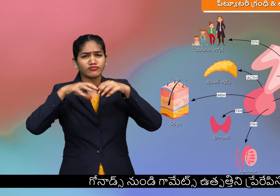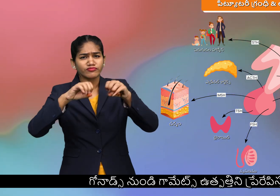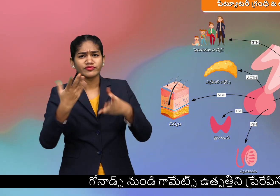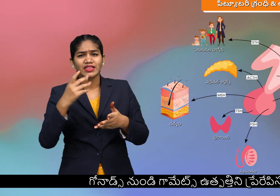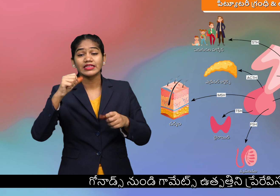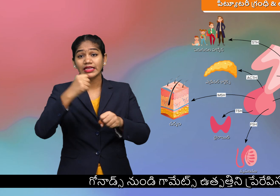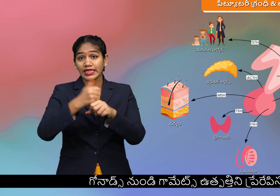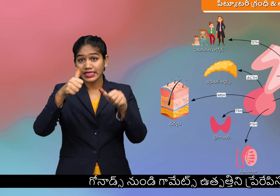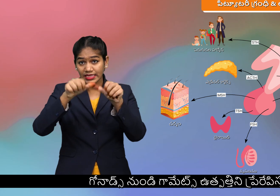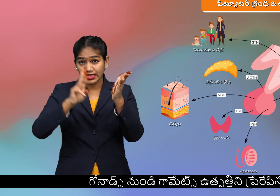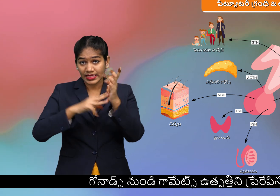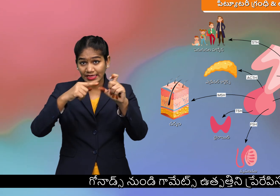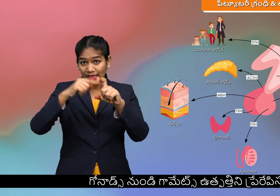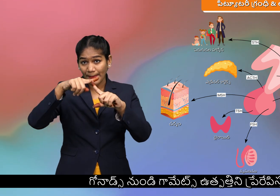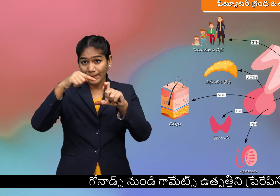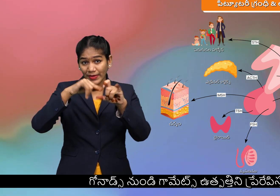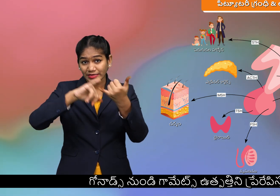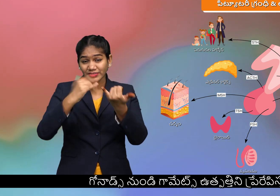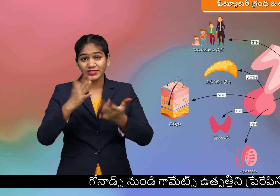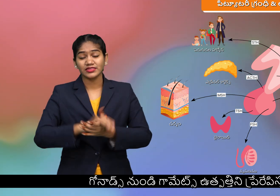ఉత్పత్తిని ప్రేరేపిస్తుంది.